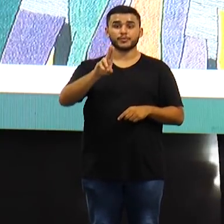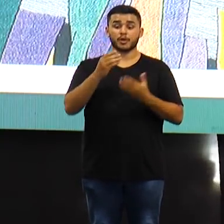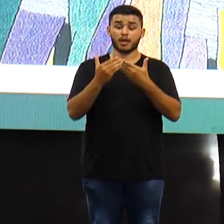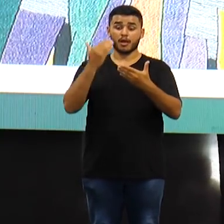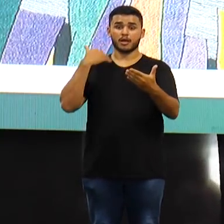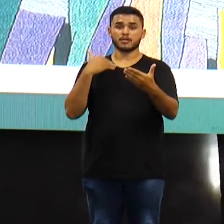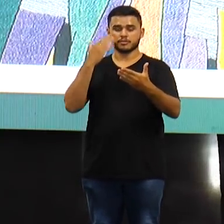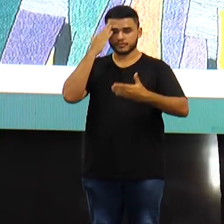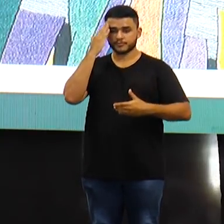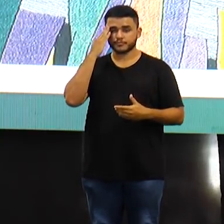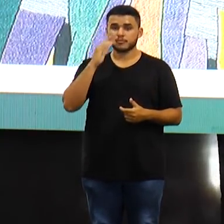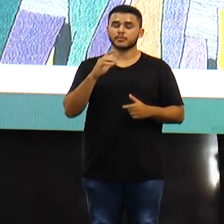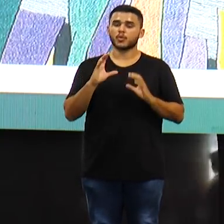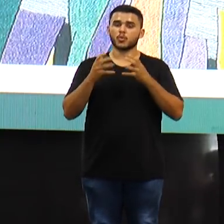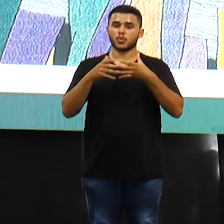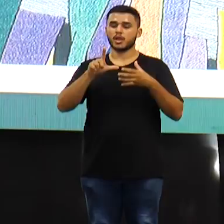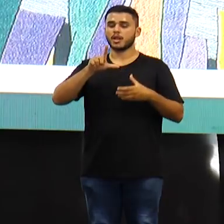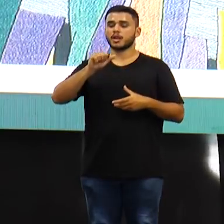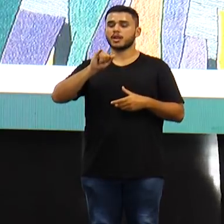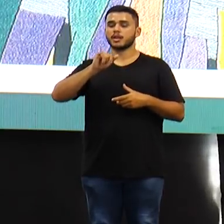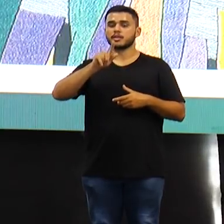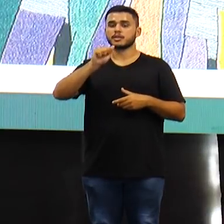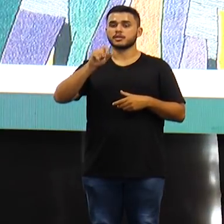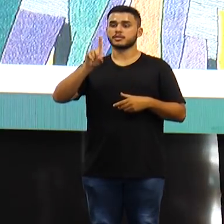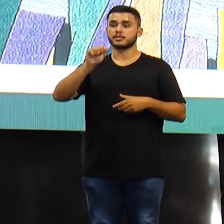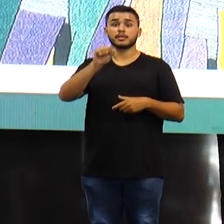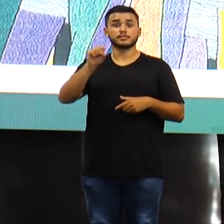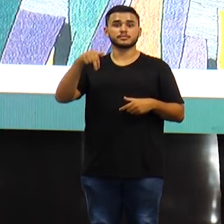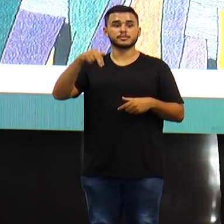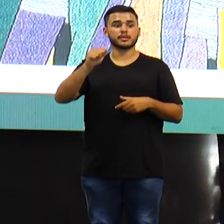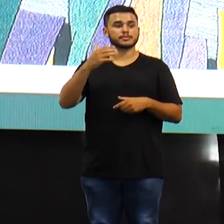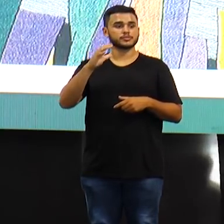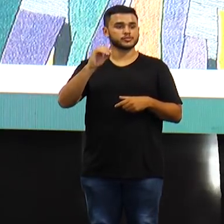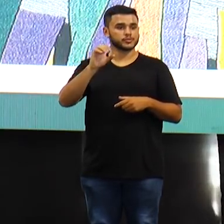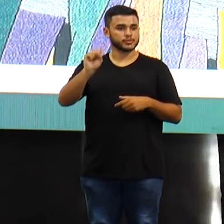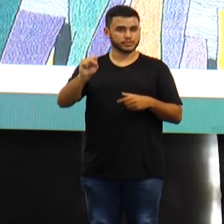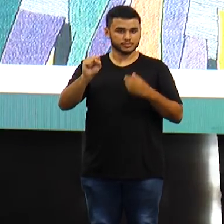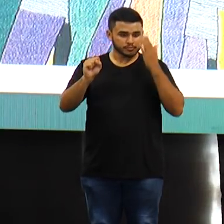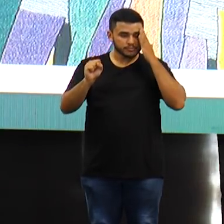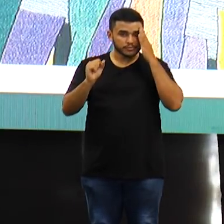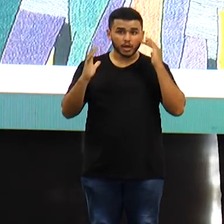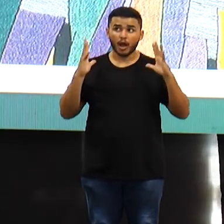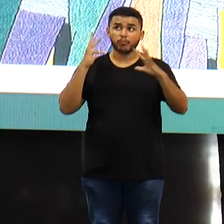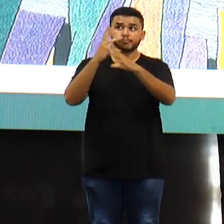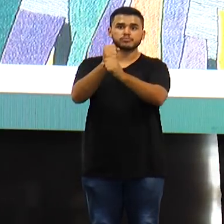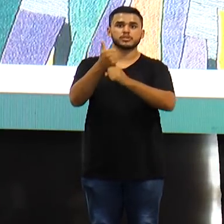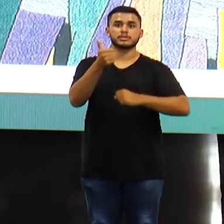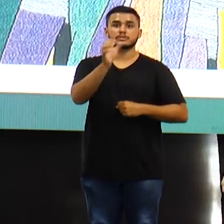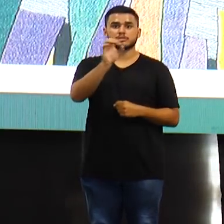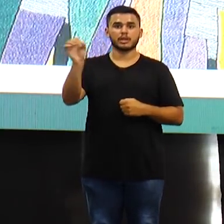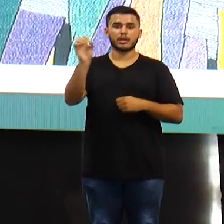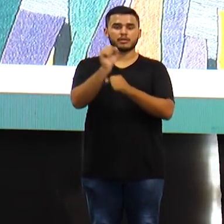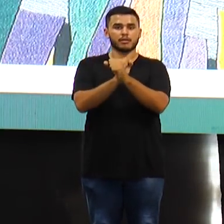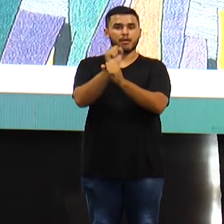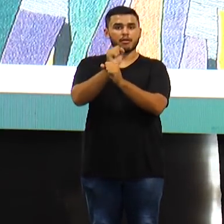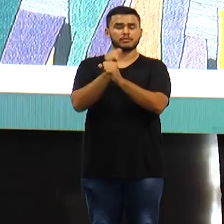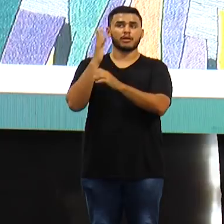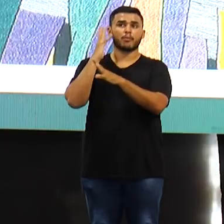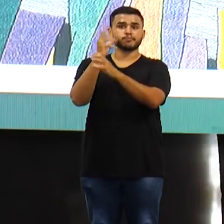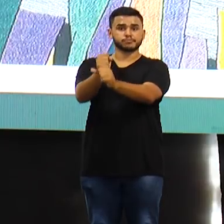ONU é a Liga das Nações. 100 anos esse ano. Está claro isso? Diria mais para vocês, diria